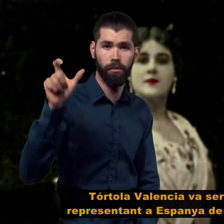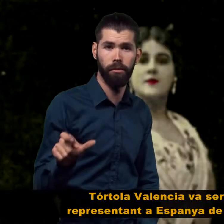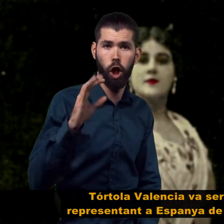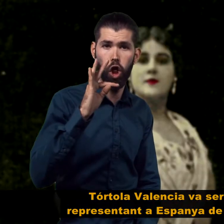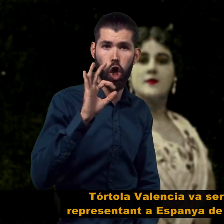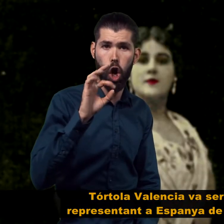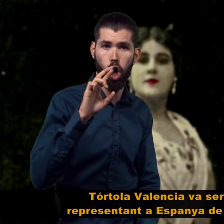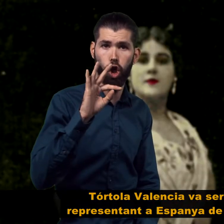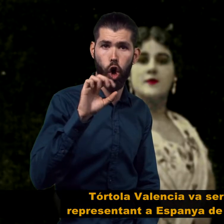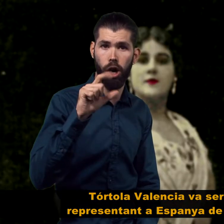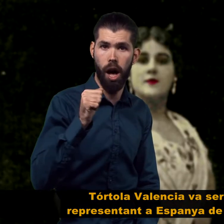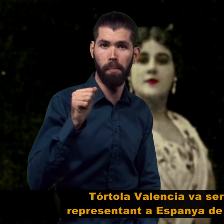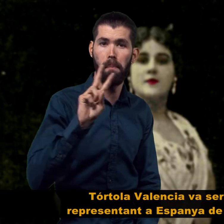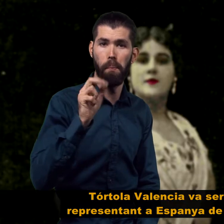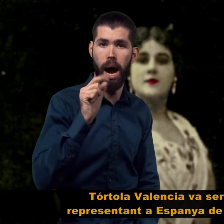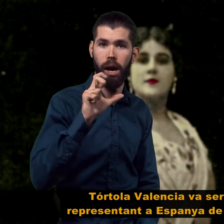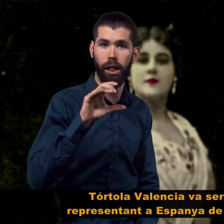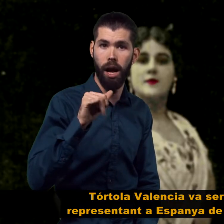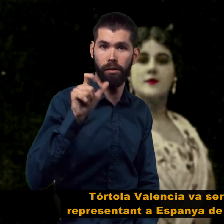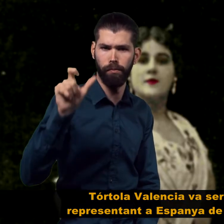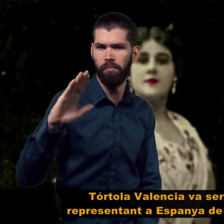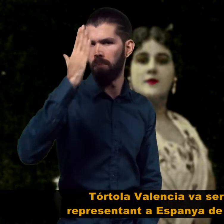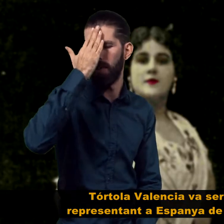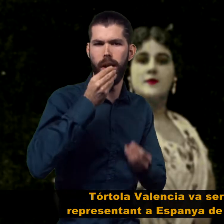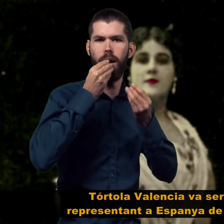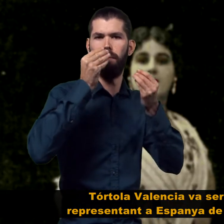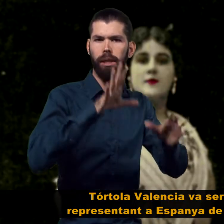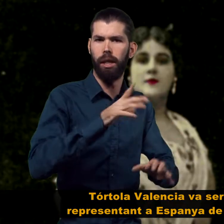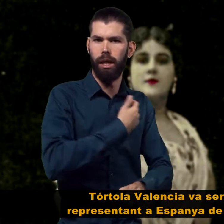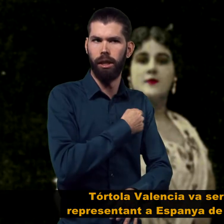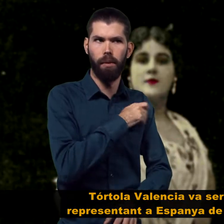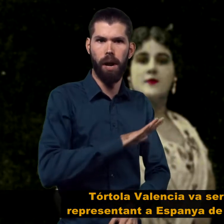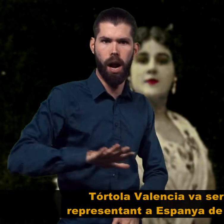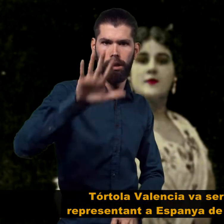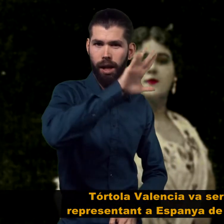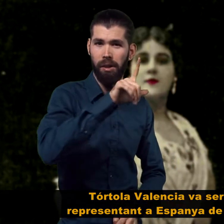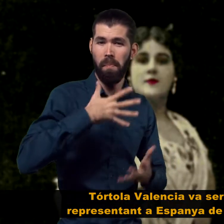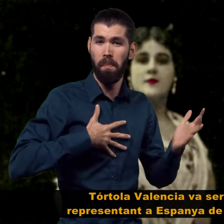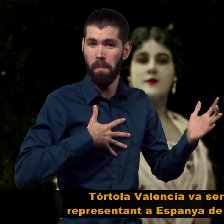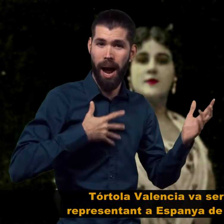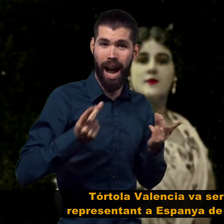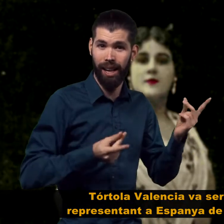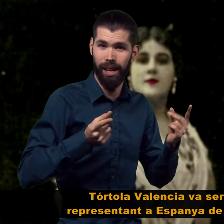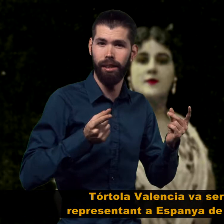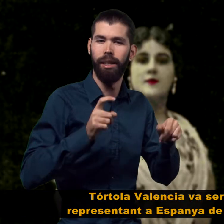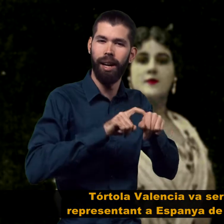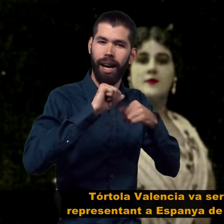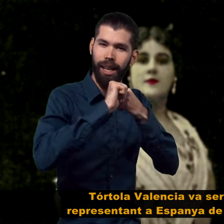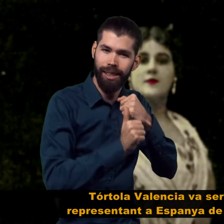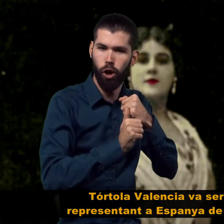Tórtola Valencia va ser la principal representant a Espanya de l'estil de dansa que va impulsar per Ruth Saint-Denis, que havia revolucionat